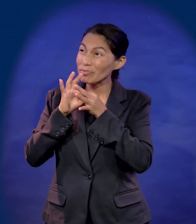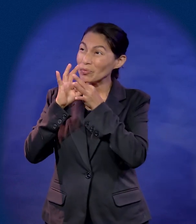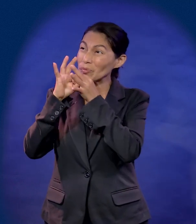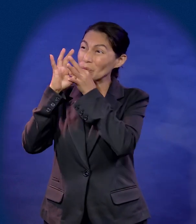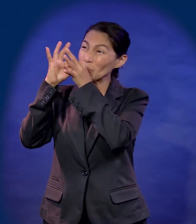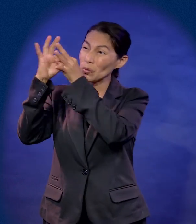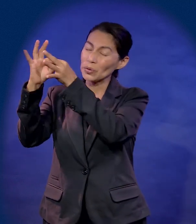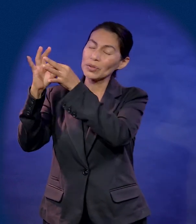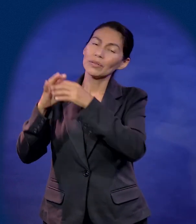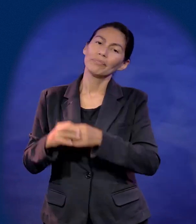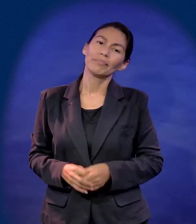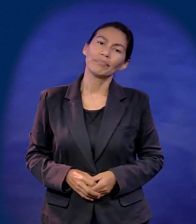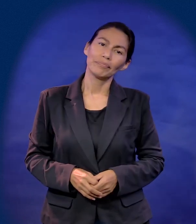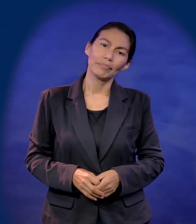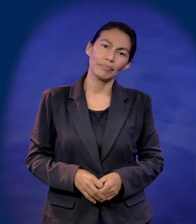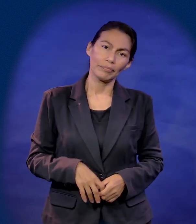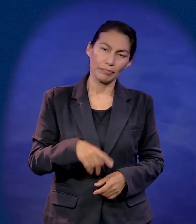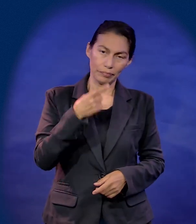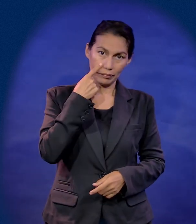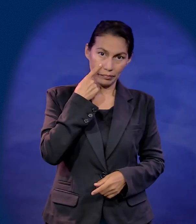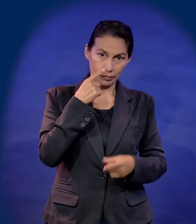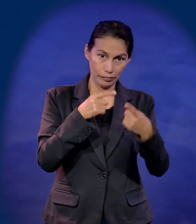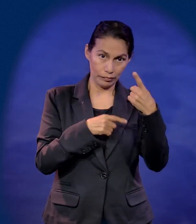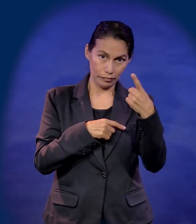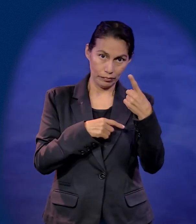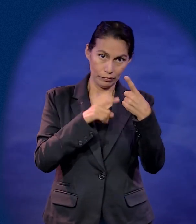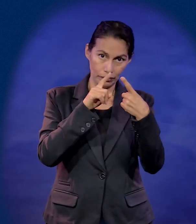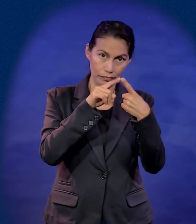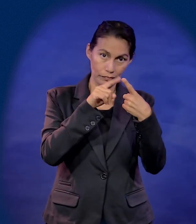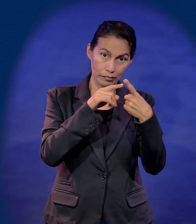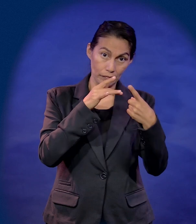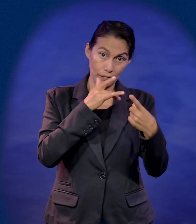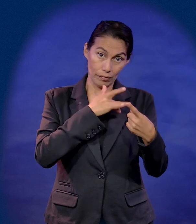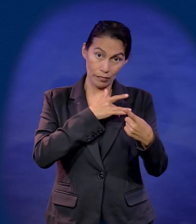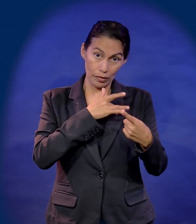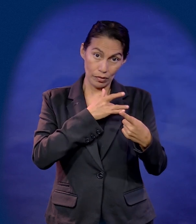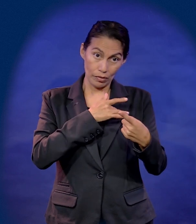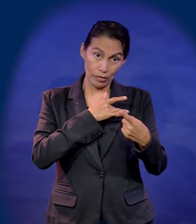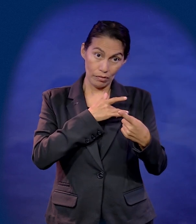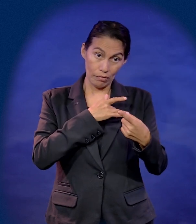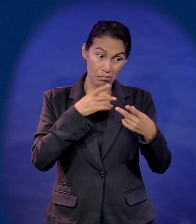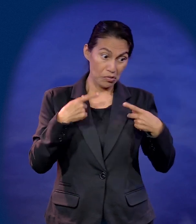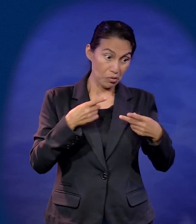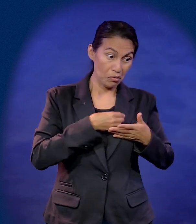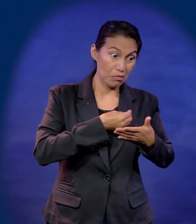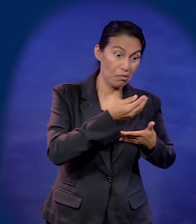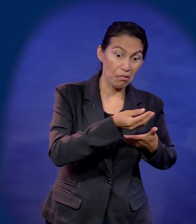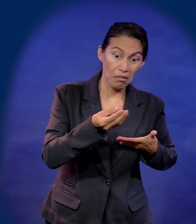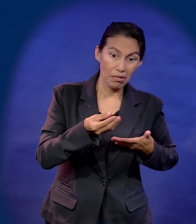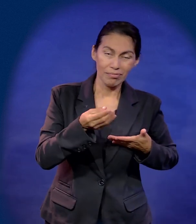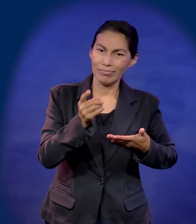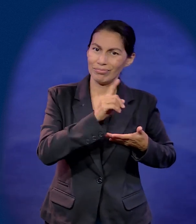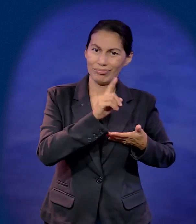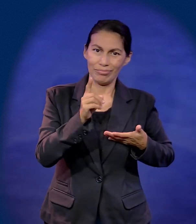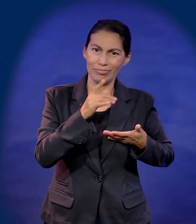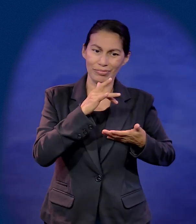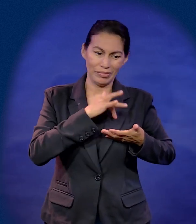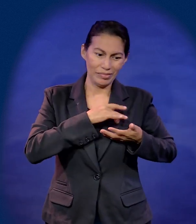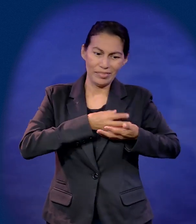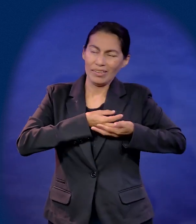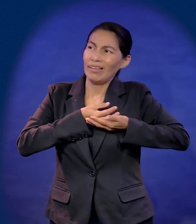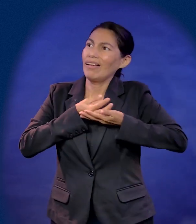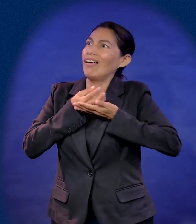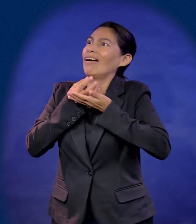Pero tienes que tomar las decisiones ya. Y la primera de ellas es, entrégale tu